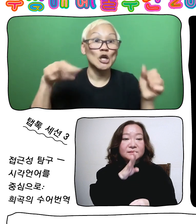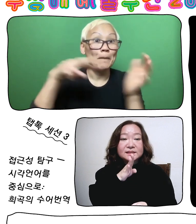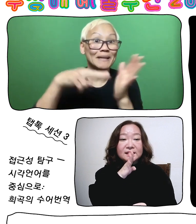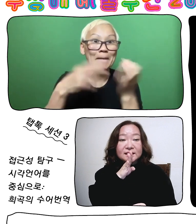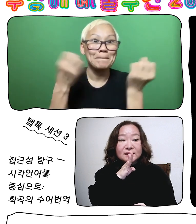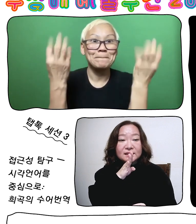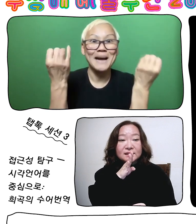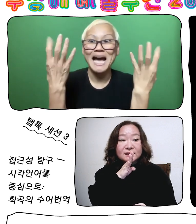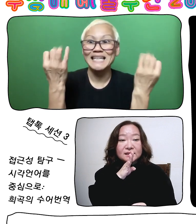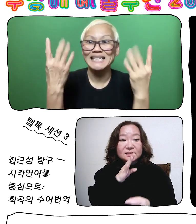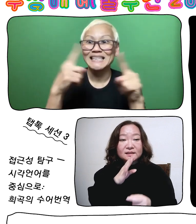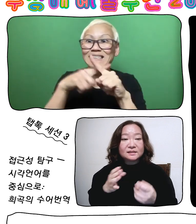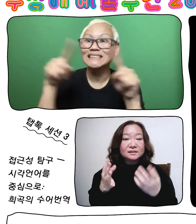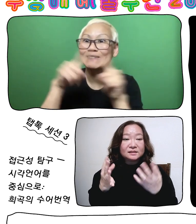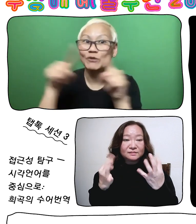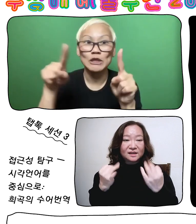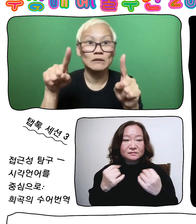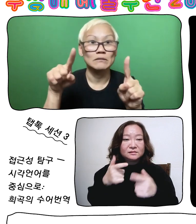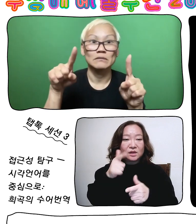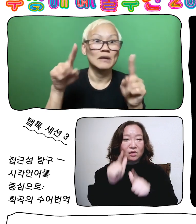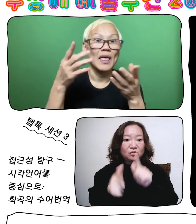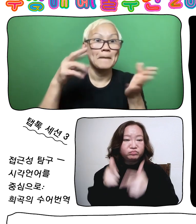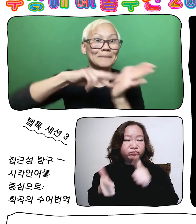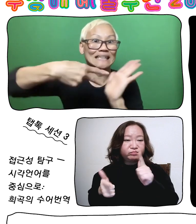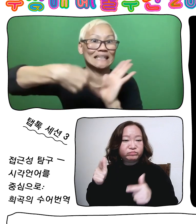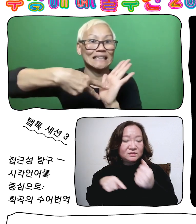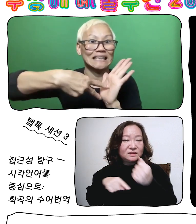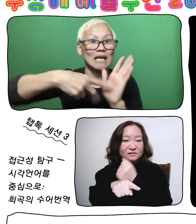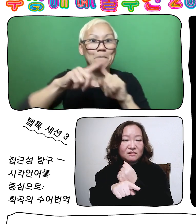수어에도 많은 동음 이의어가 존재합니다.